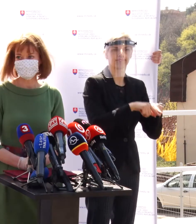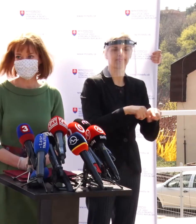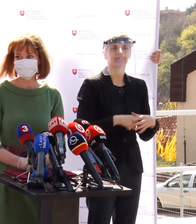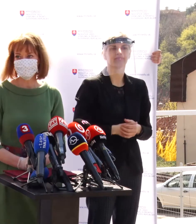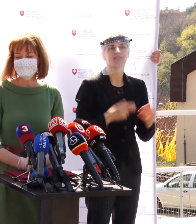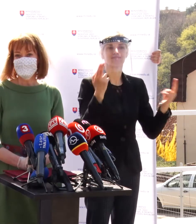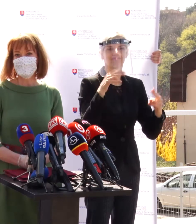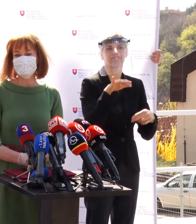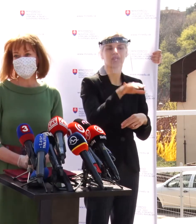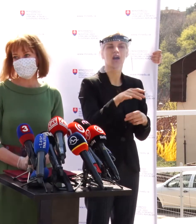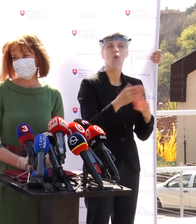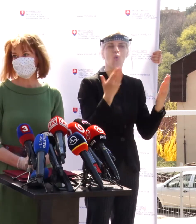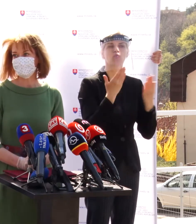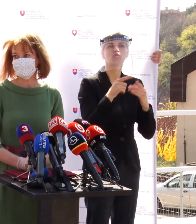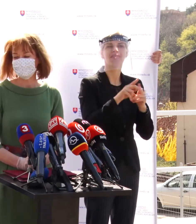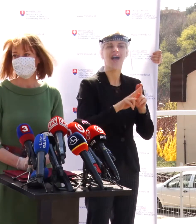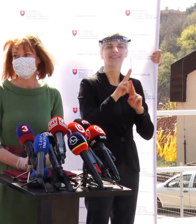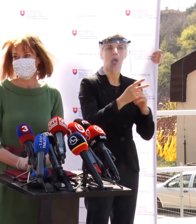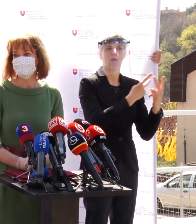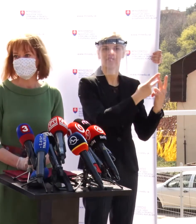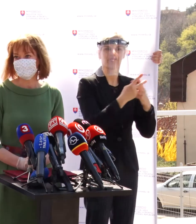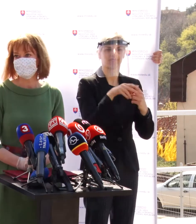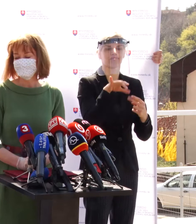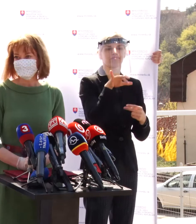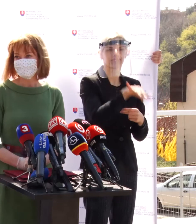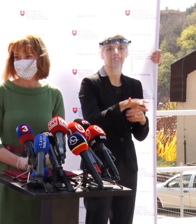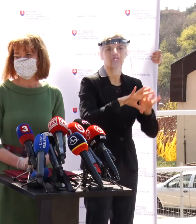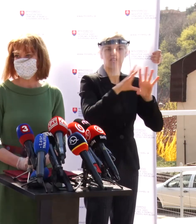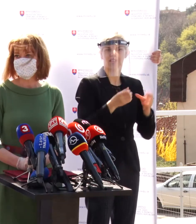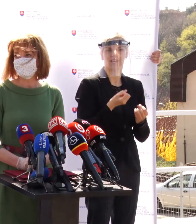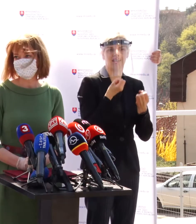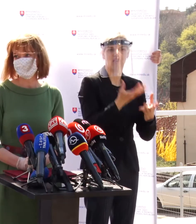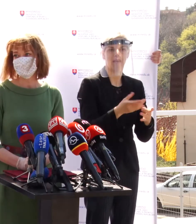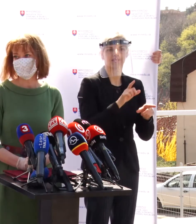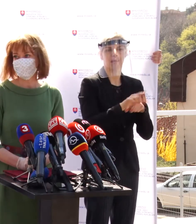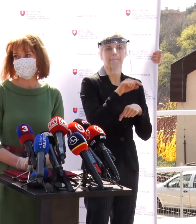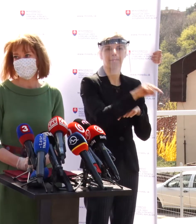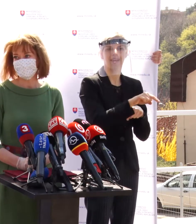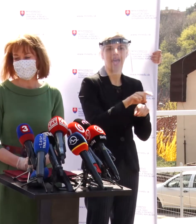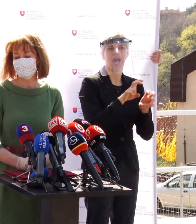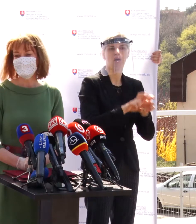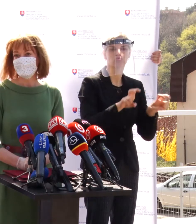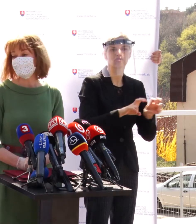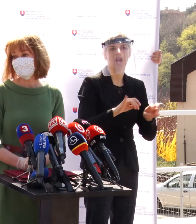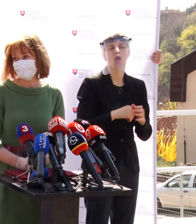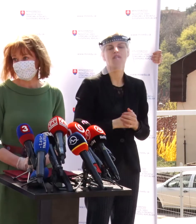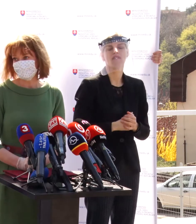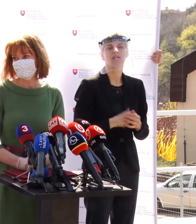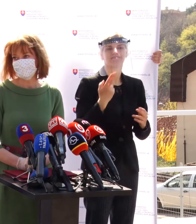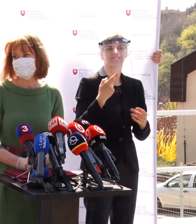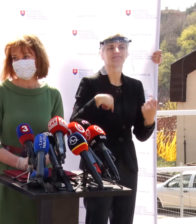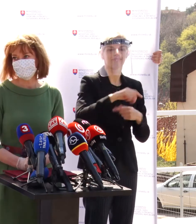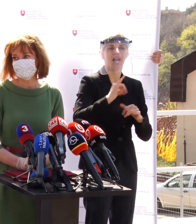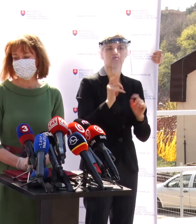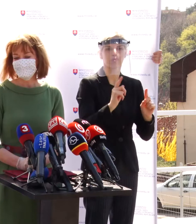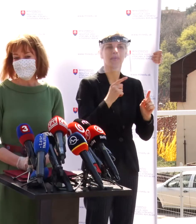Učíme na diaľku a budeme ich ešte ďalej vysvetľovať a snažiť sa šíriť tak, aby sa dostali k tým jednotlivým učiteľom a školám a diskutovať s nimi o